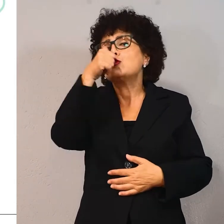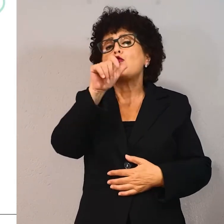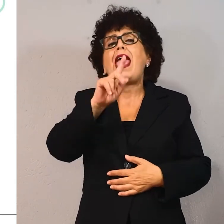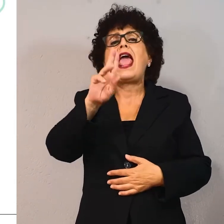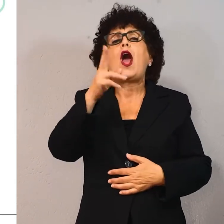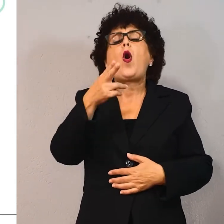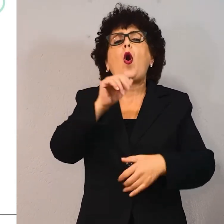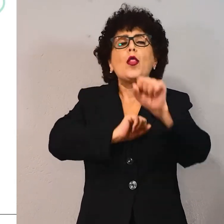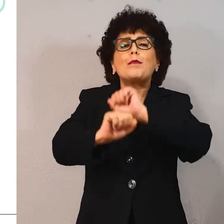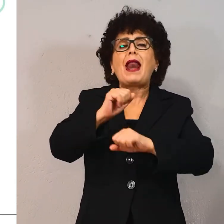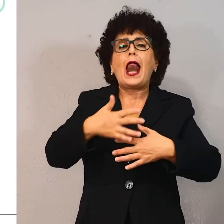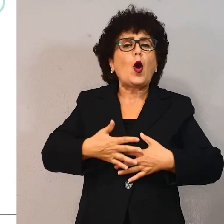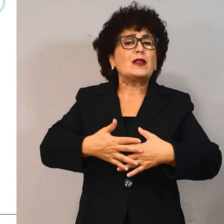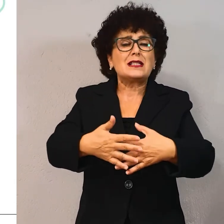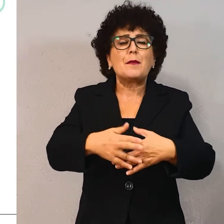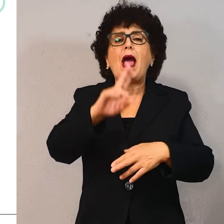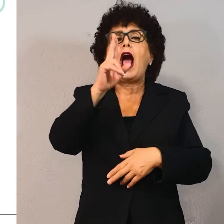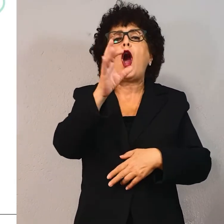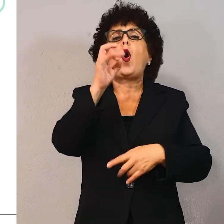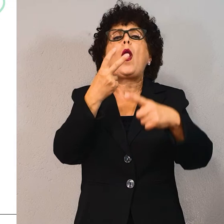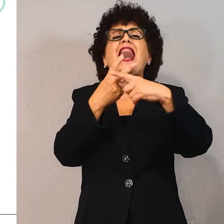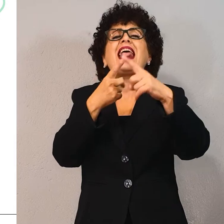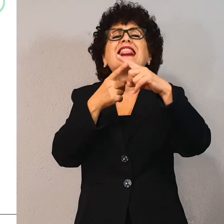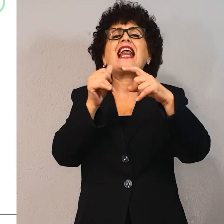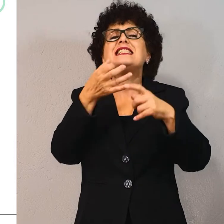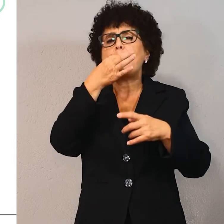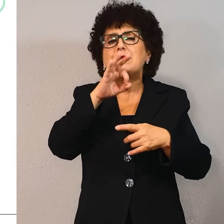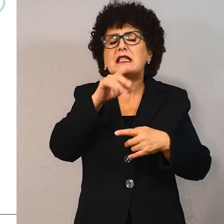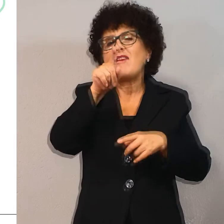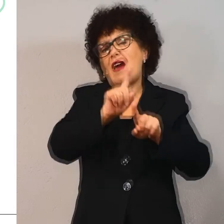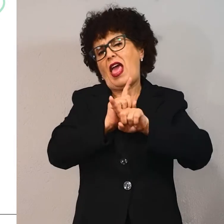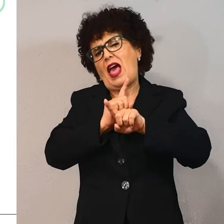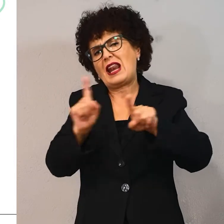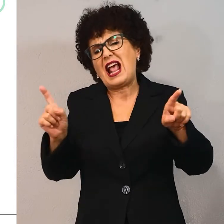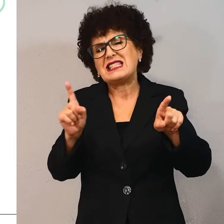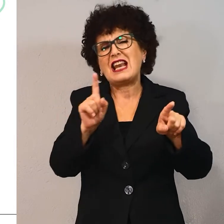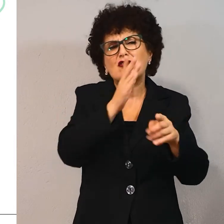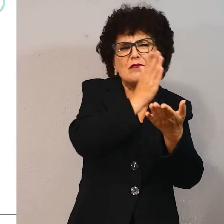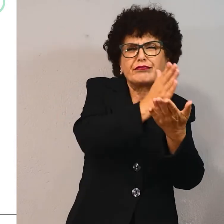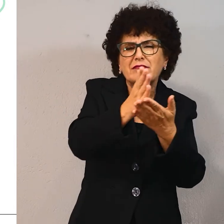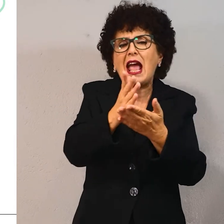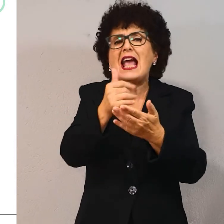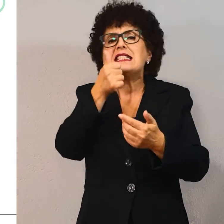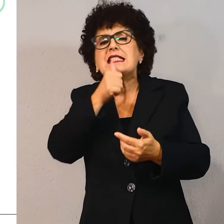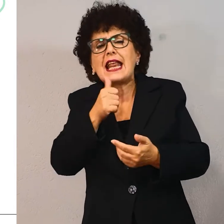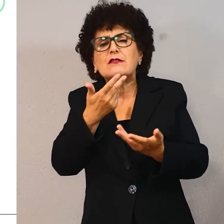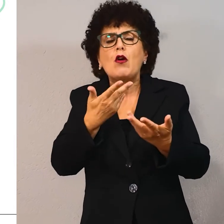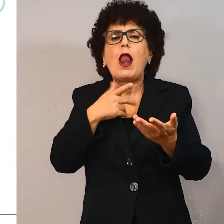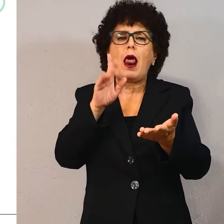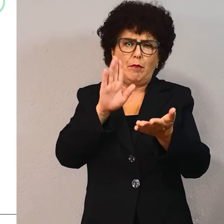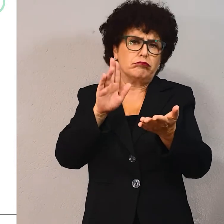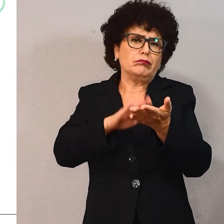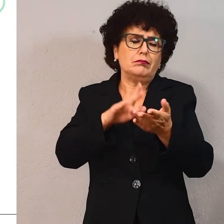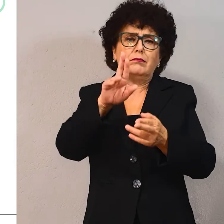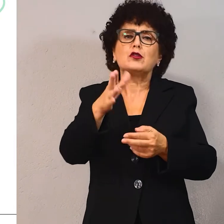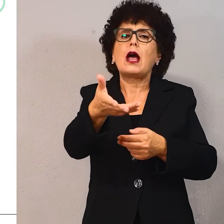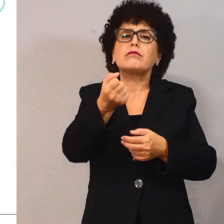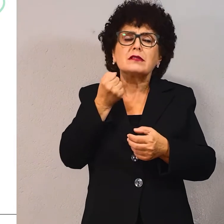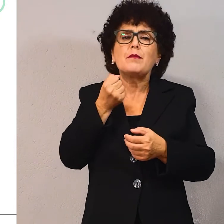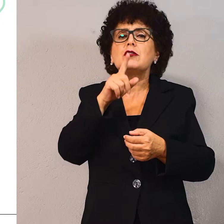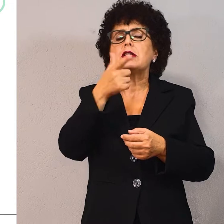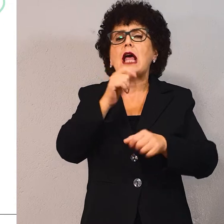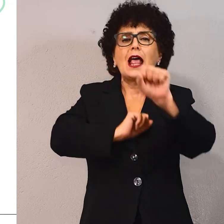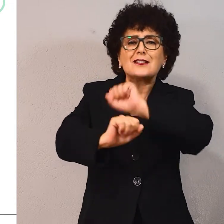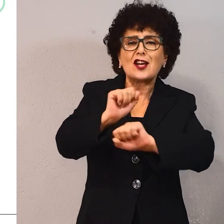контрацепција? Терминот контрацепција се однесува на различни методи или средства кои се користат за да се